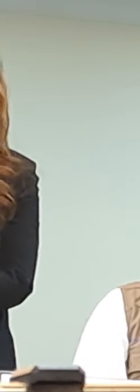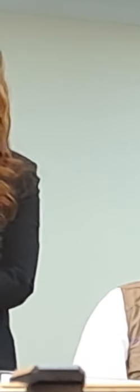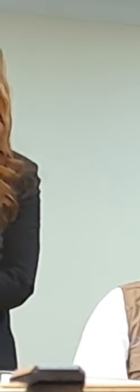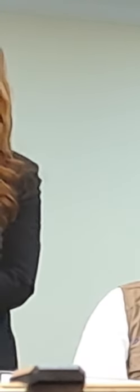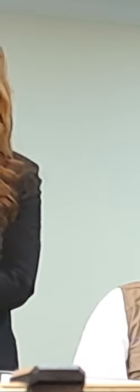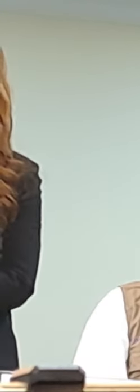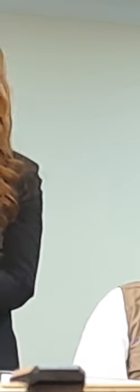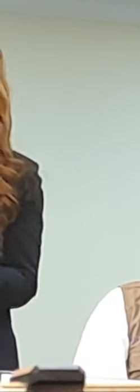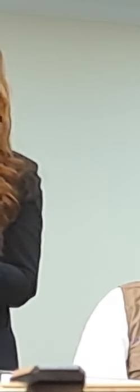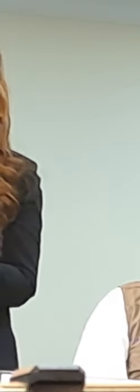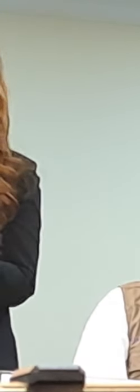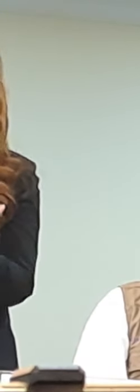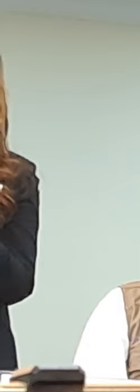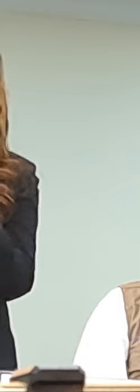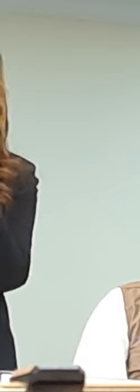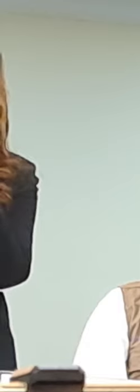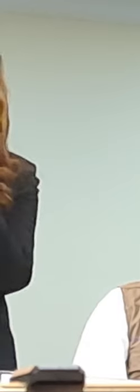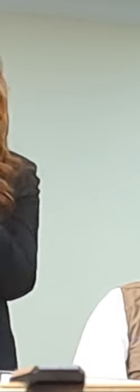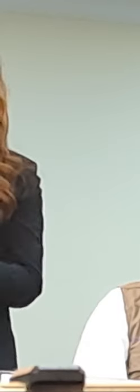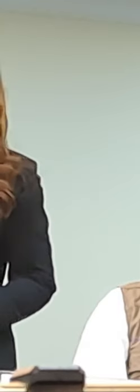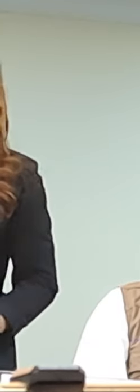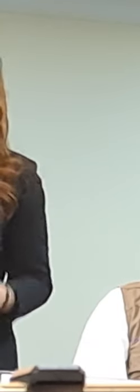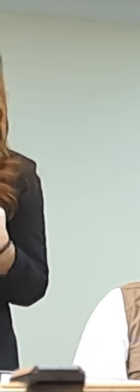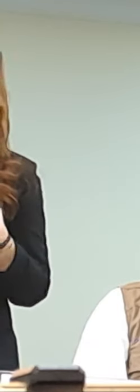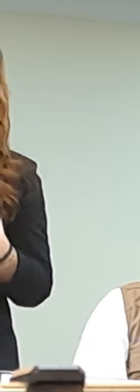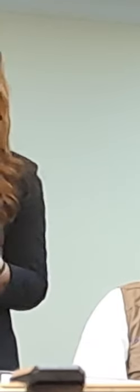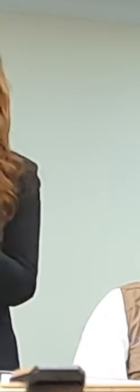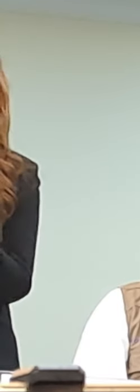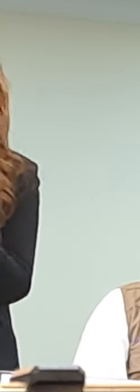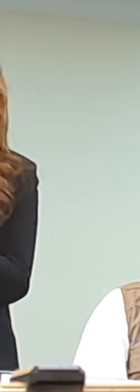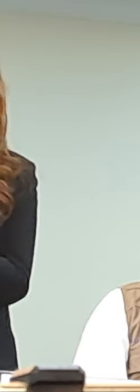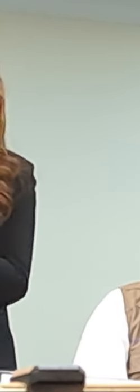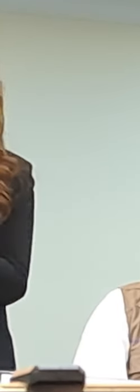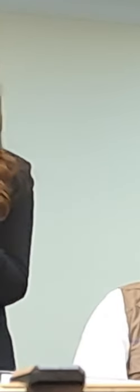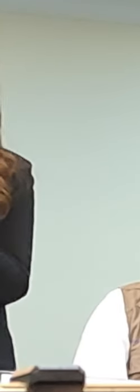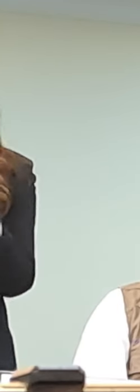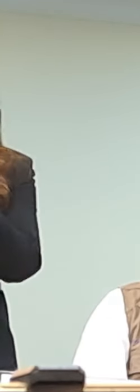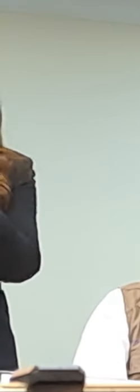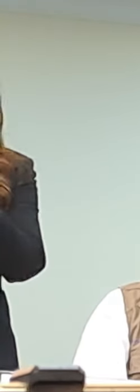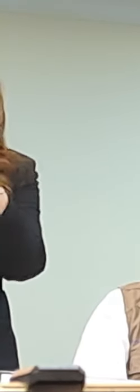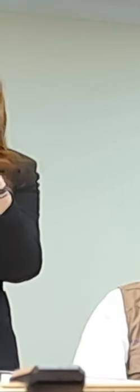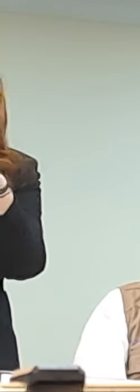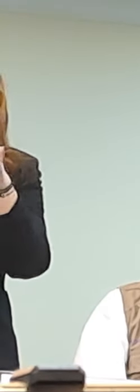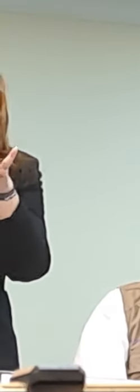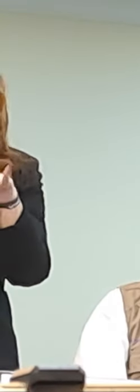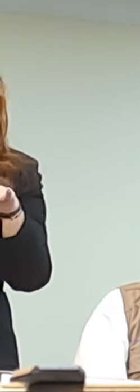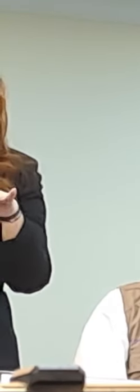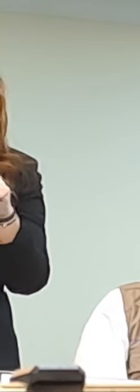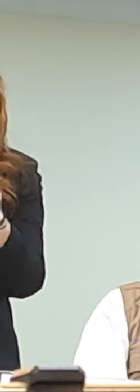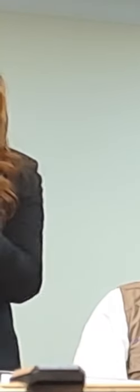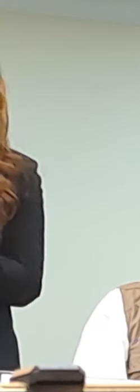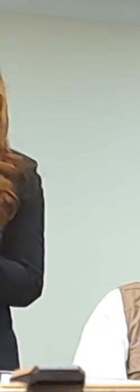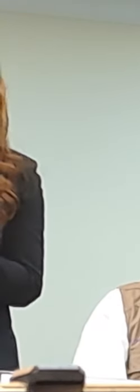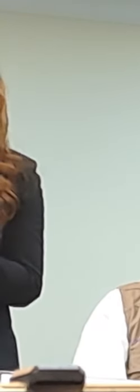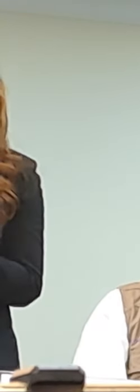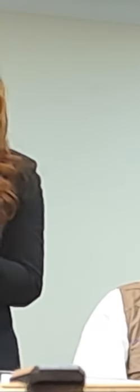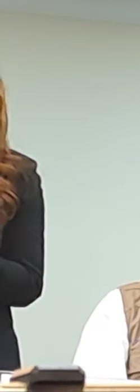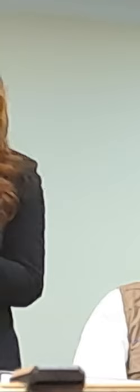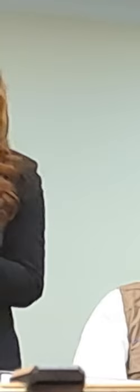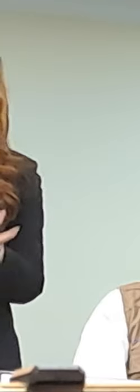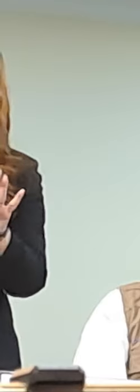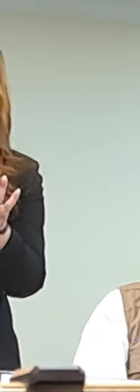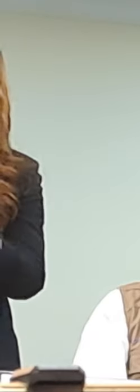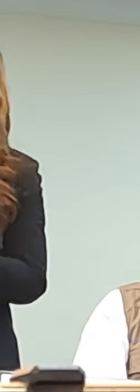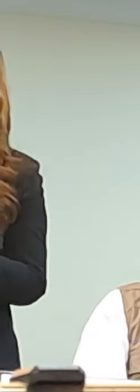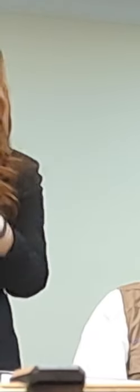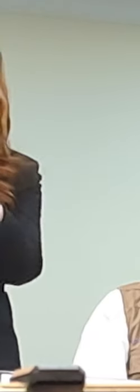gitu. Kemudian hasil pemeriksaan otopsinya juga didukung kami temukan ya tumbuhan air dalam sumsum tulang dan organ hatinya. Sementara